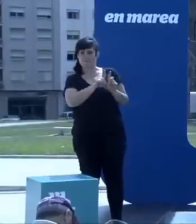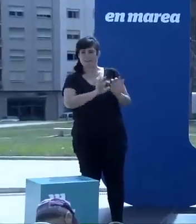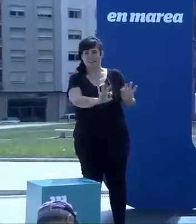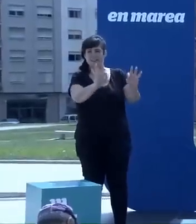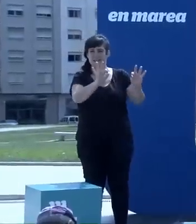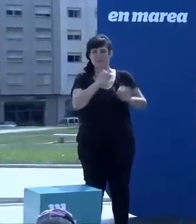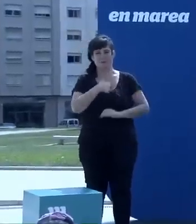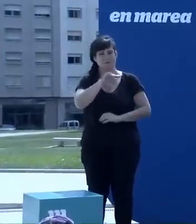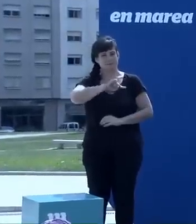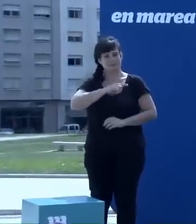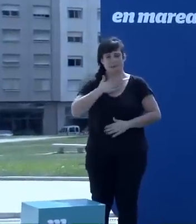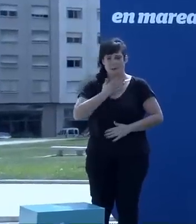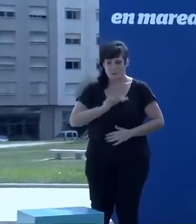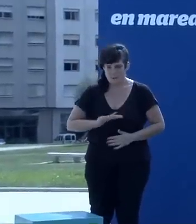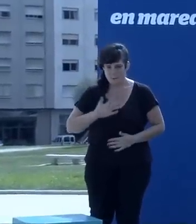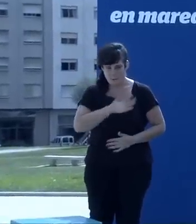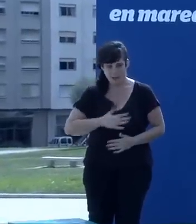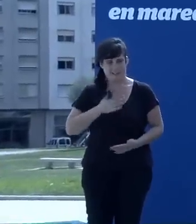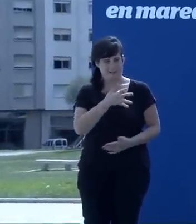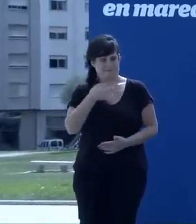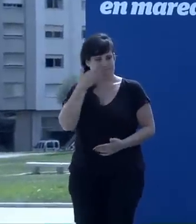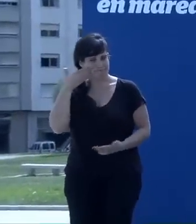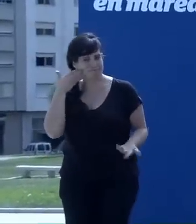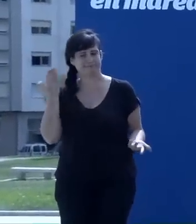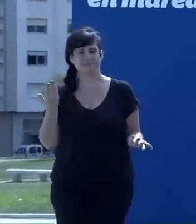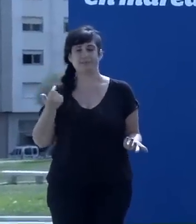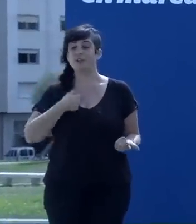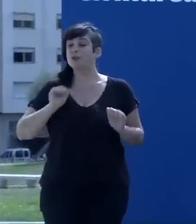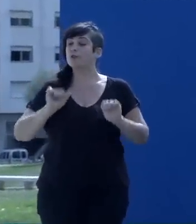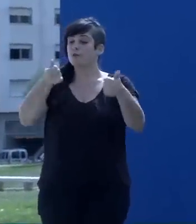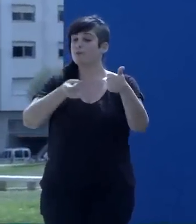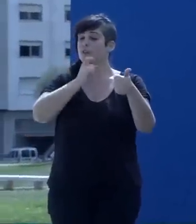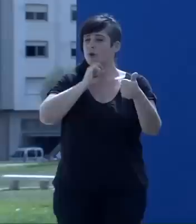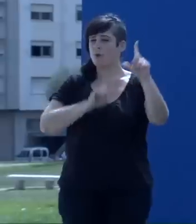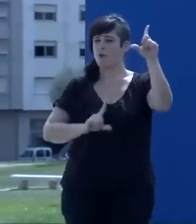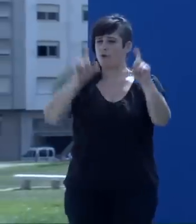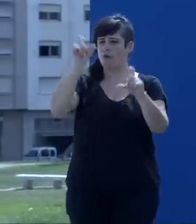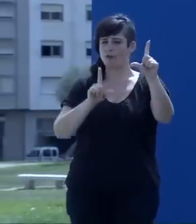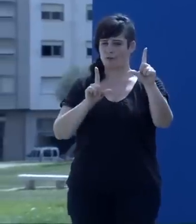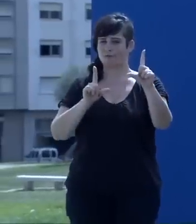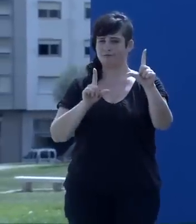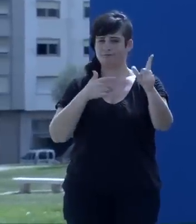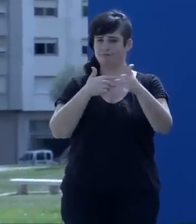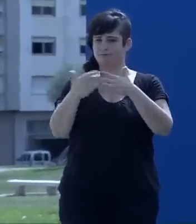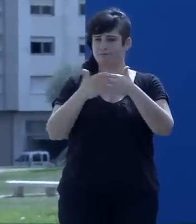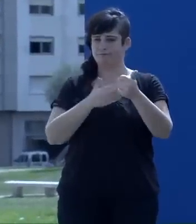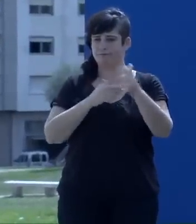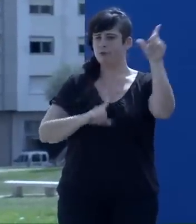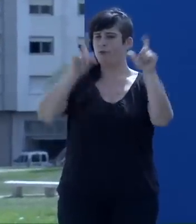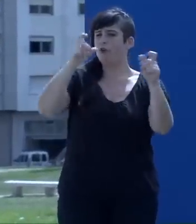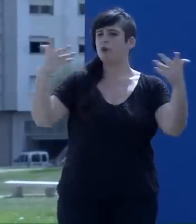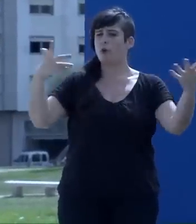é un placer. Bueno, vou empezar facendo unha fotografía. Unha foto dunha